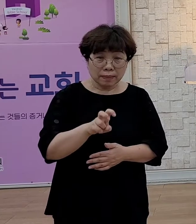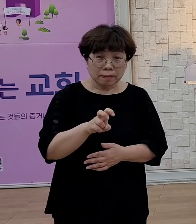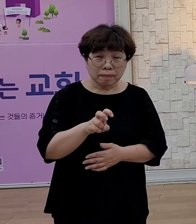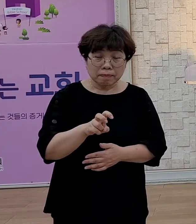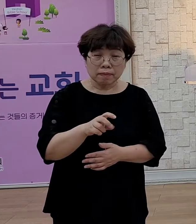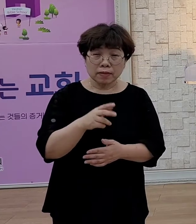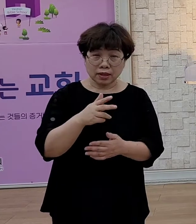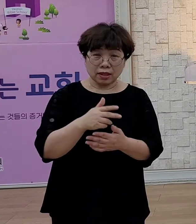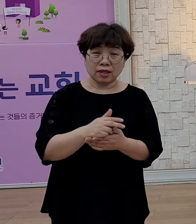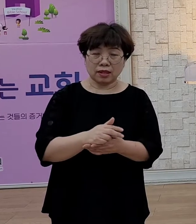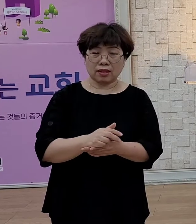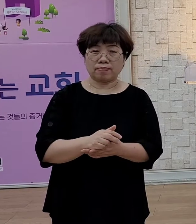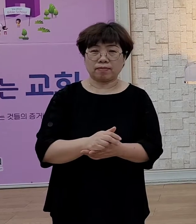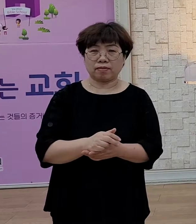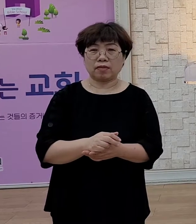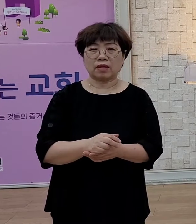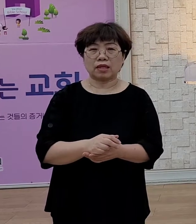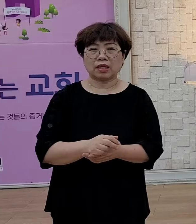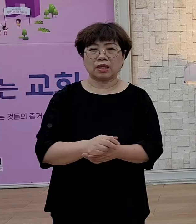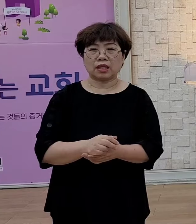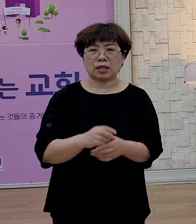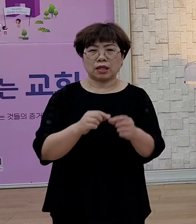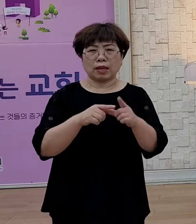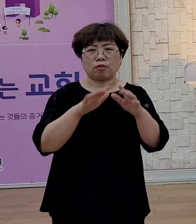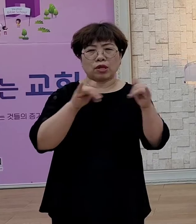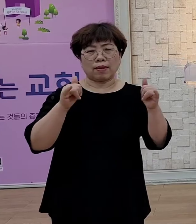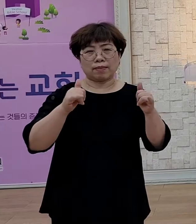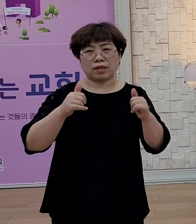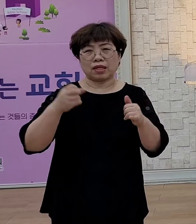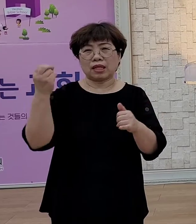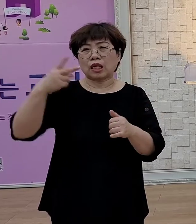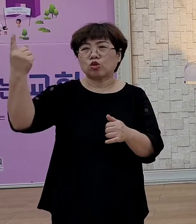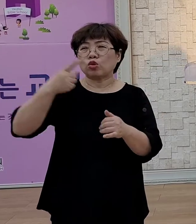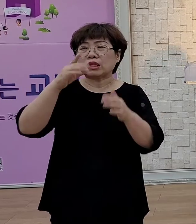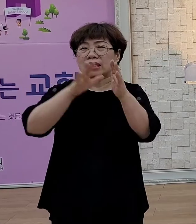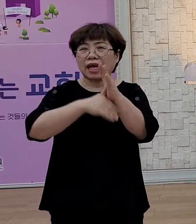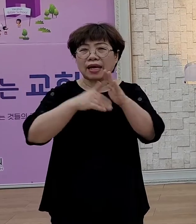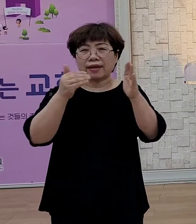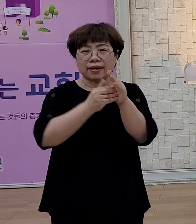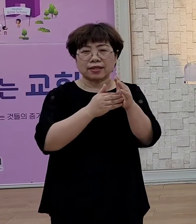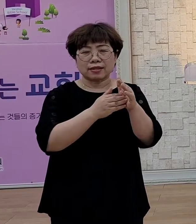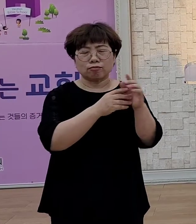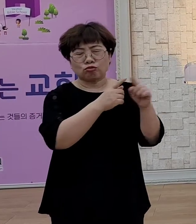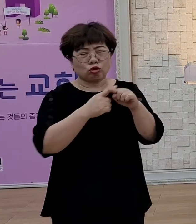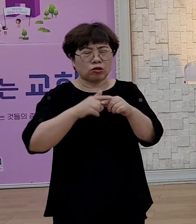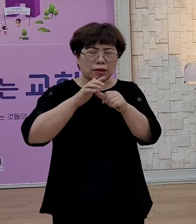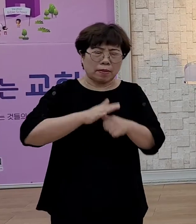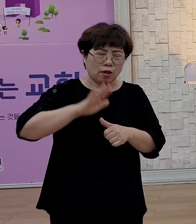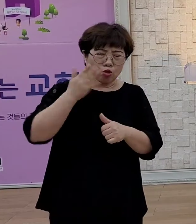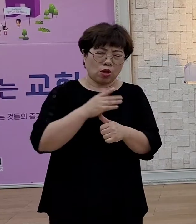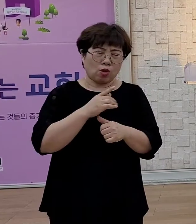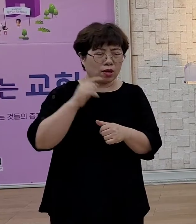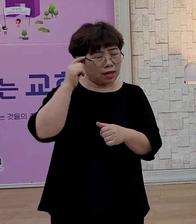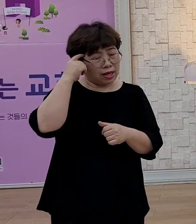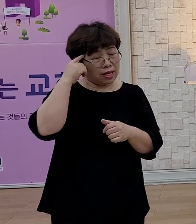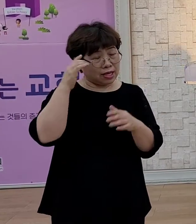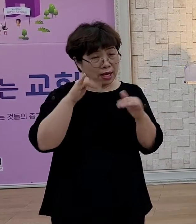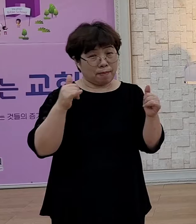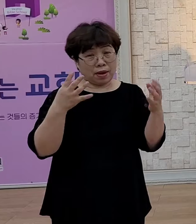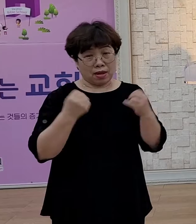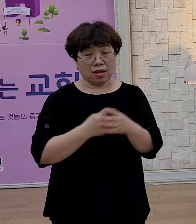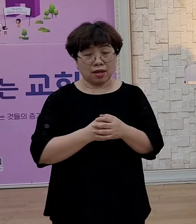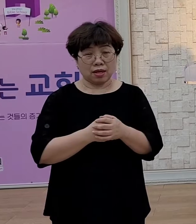사람들은 그렇게 해석을 합니다. 맞아요? 틀려요? 맞죠? 주님 오실 때까지. 주님 재림하실